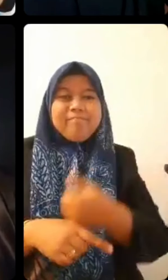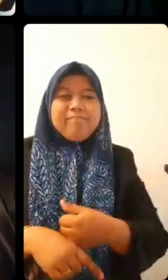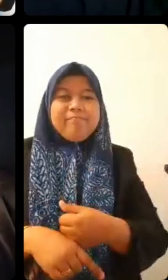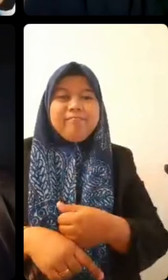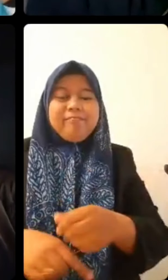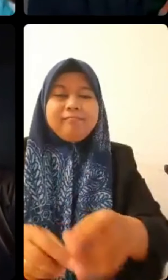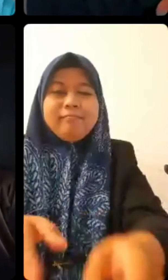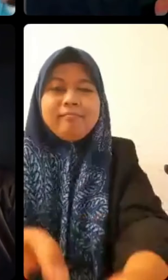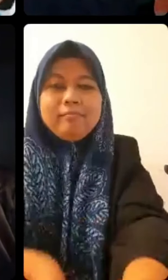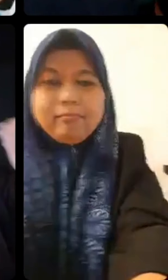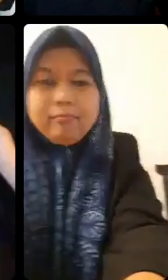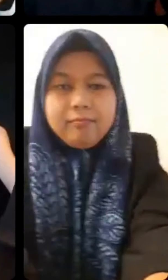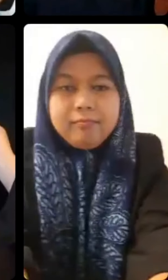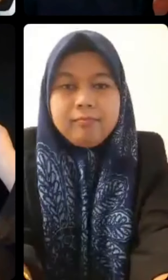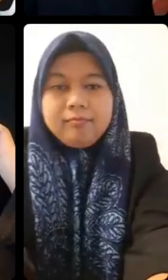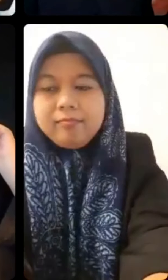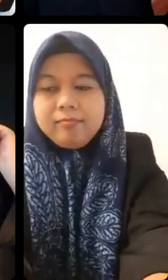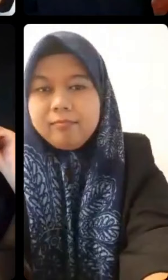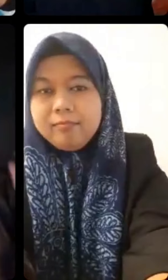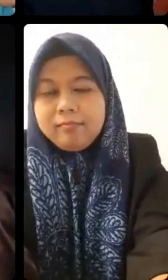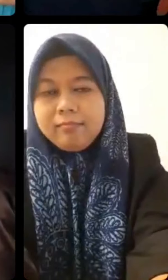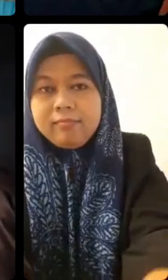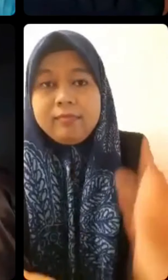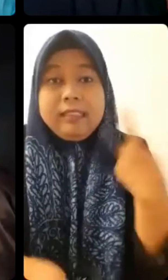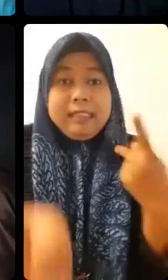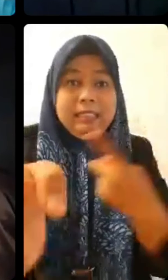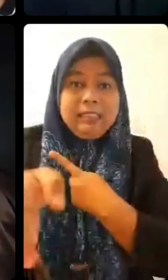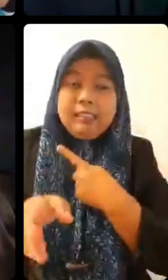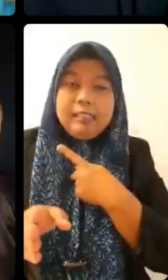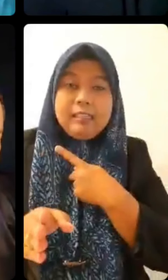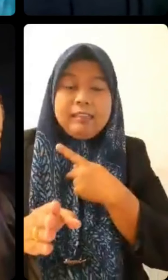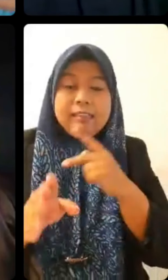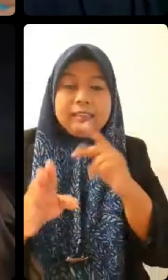Kiranya kita tidak boleh kita perlulah memberi,